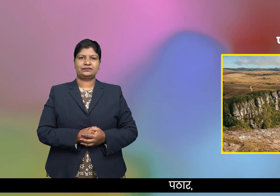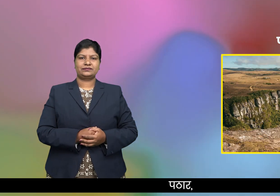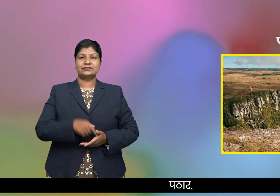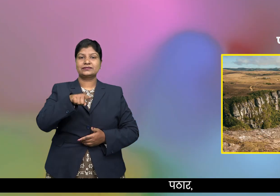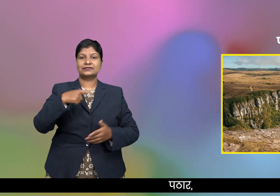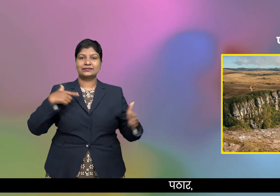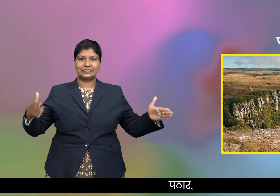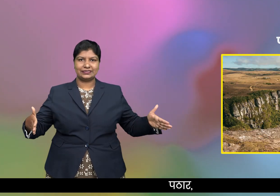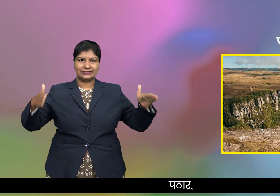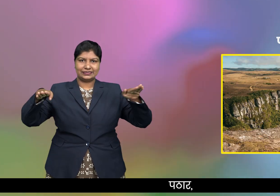पठार,